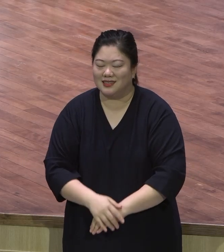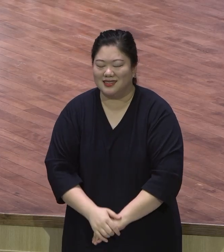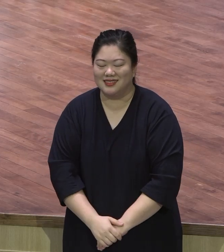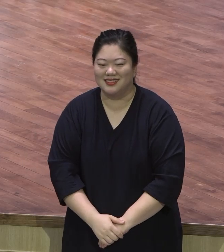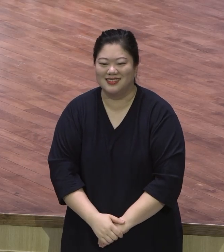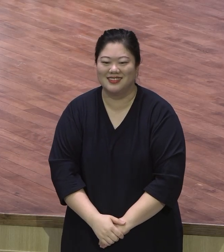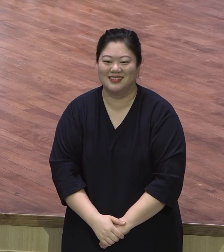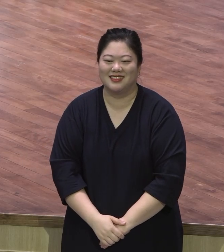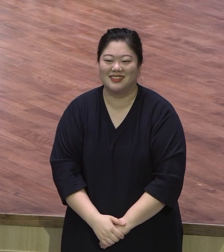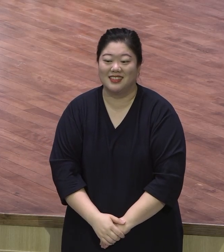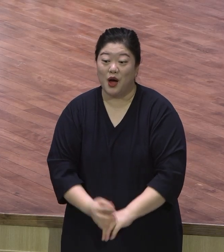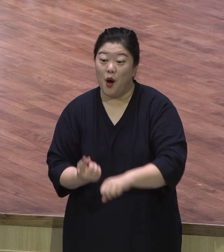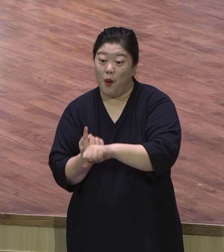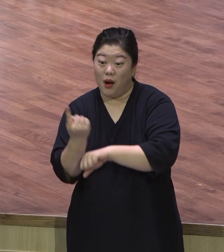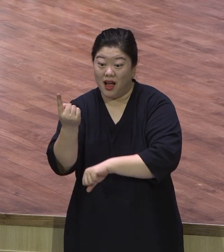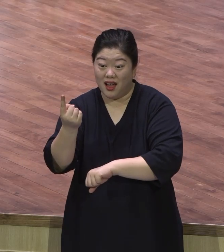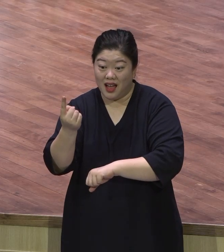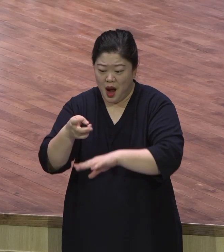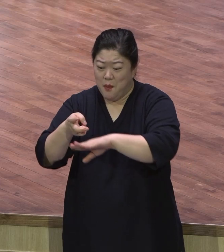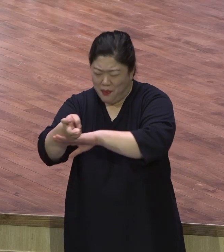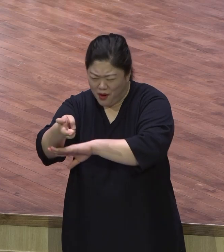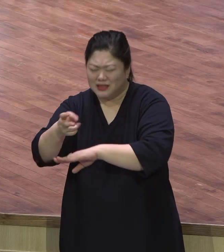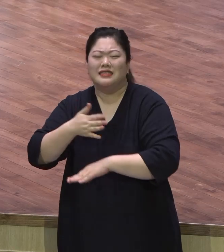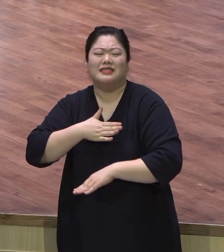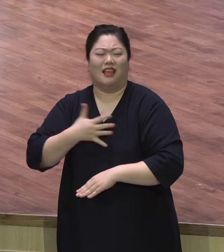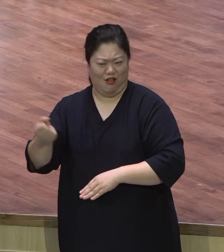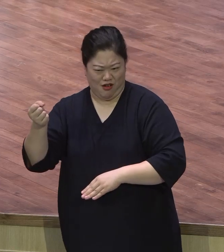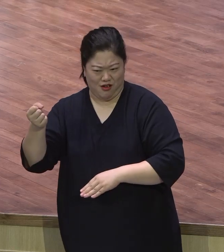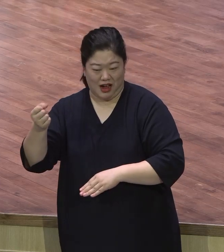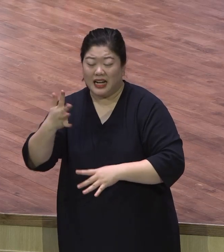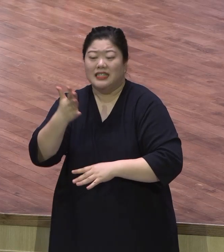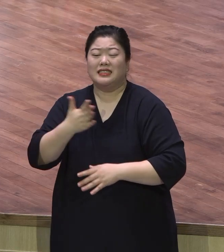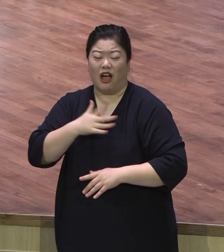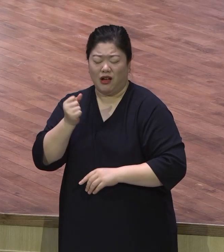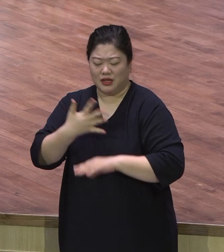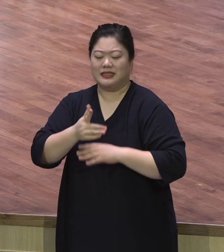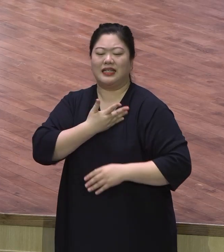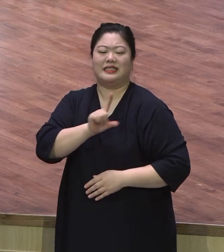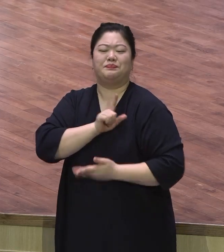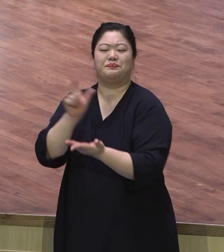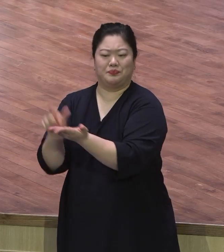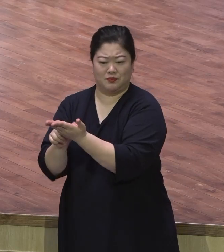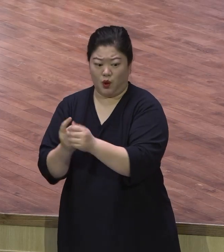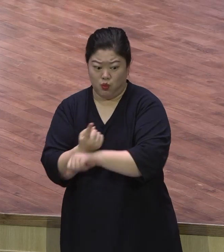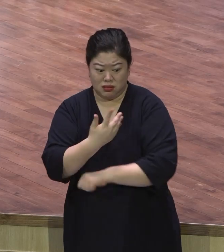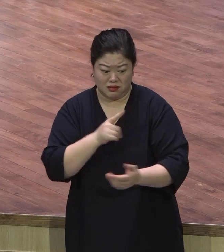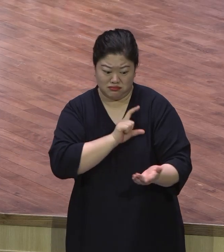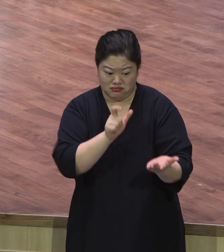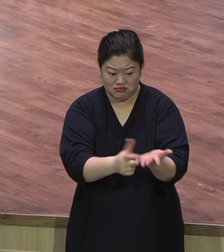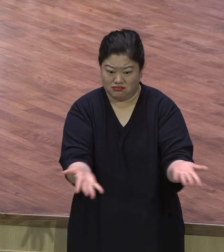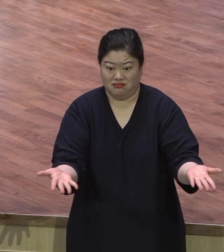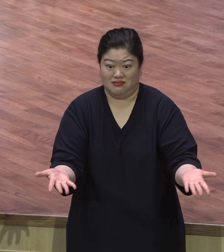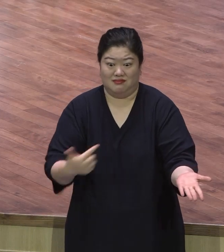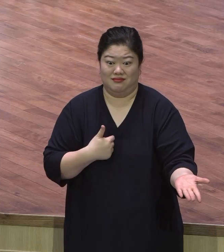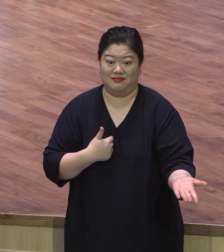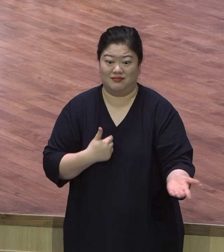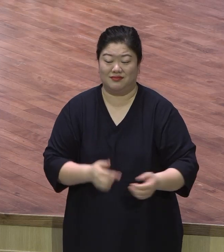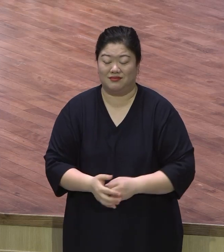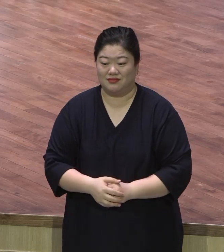그거 외에는 지구상에 없습니다. 하나는 인본이 선 적도 없고 하나는 앞에서. 무슨